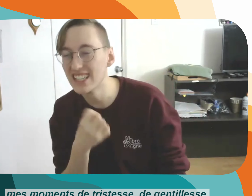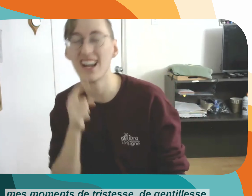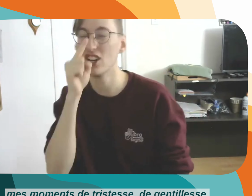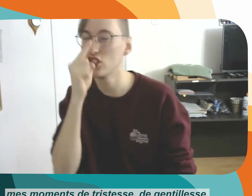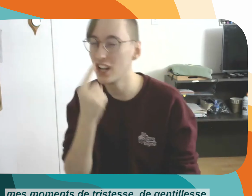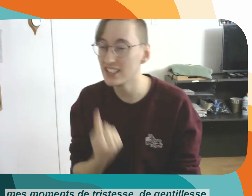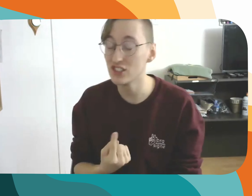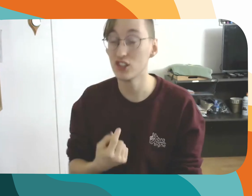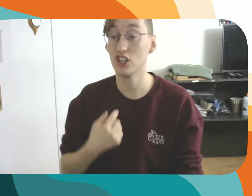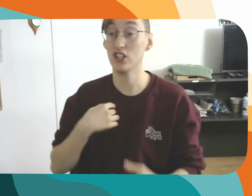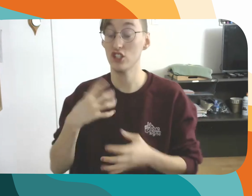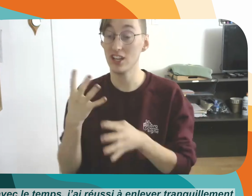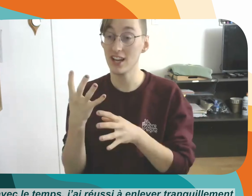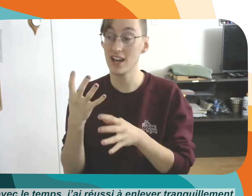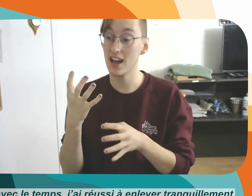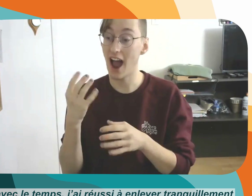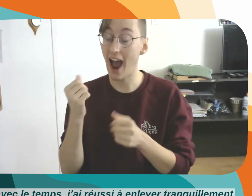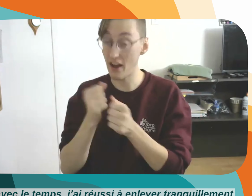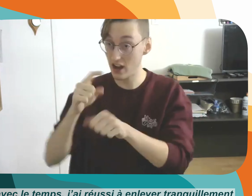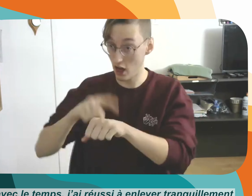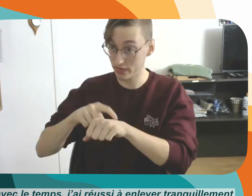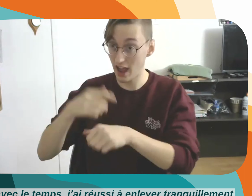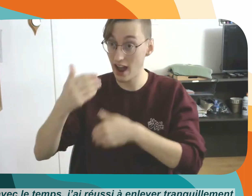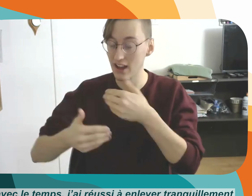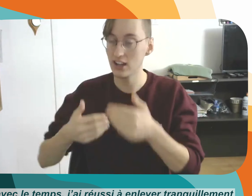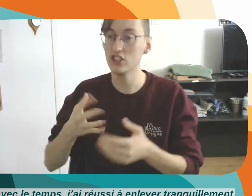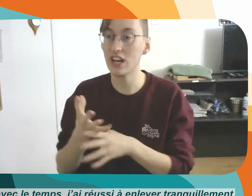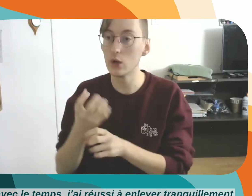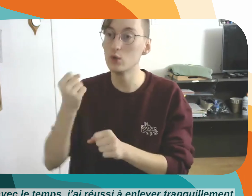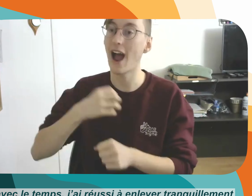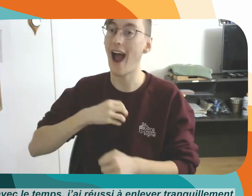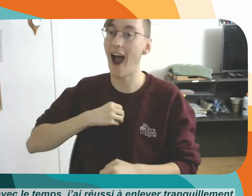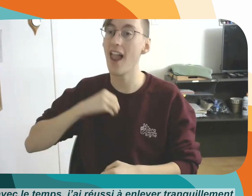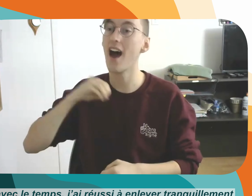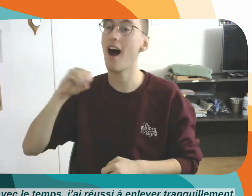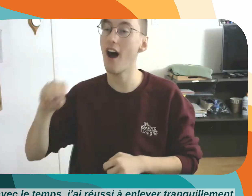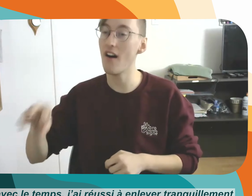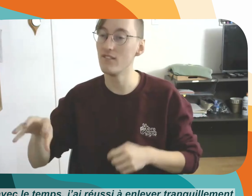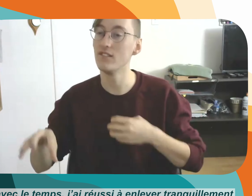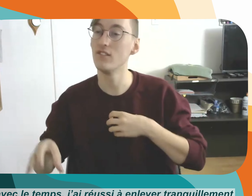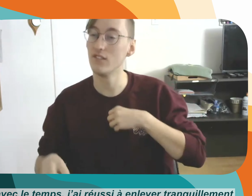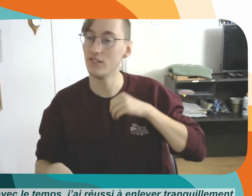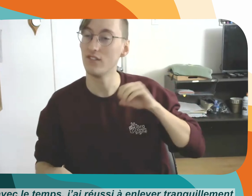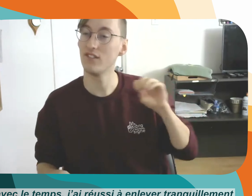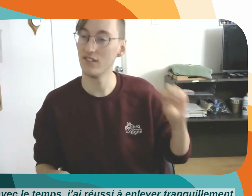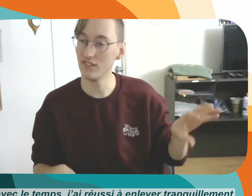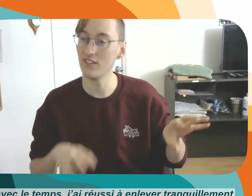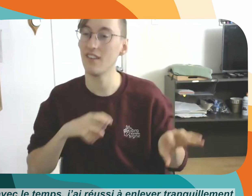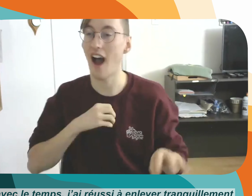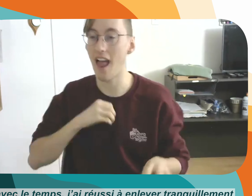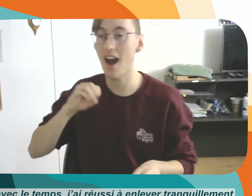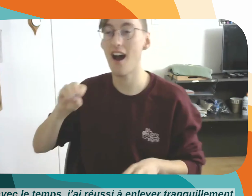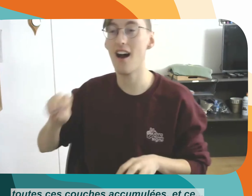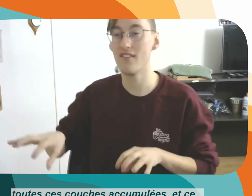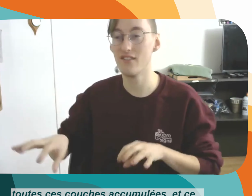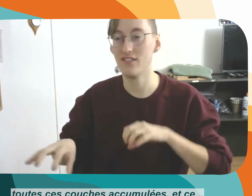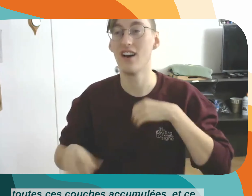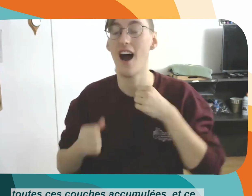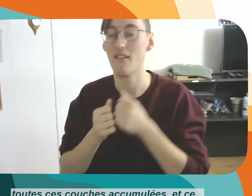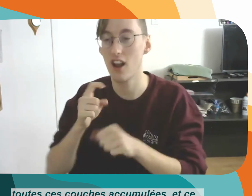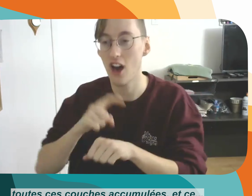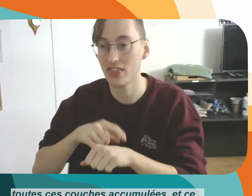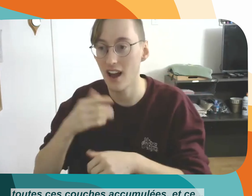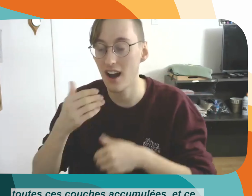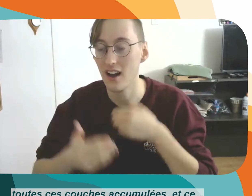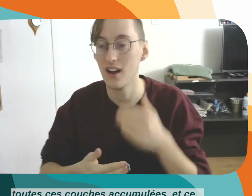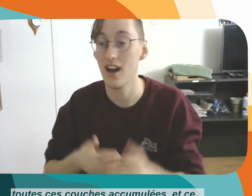gentillesse. Et avec le temps, j'ai réussi à enlever tranquillement toutes ces